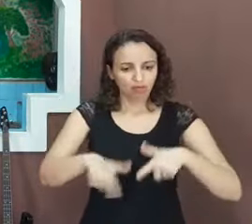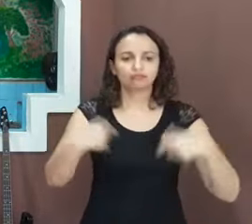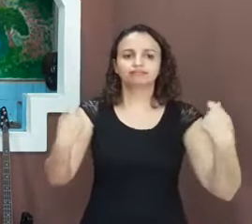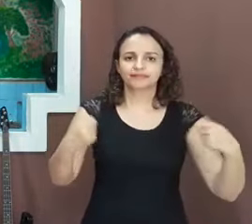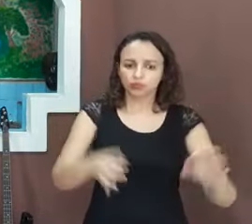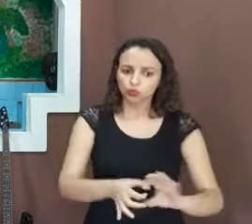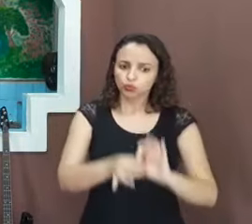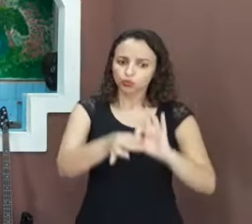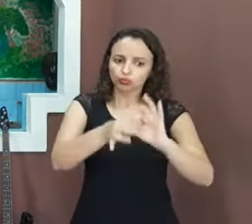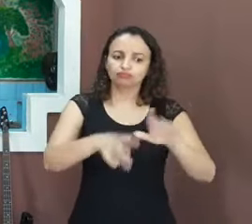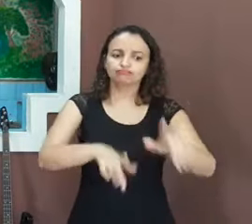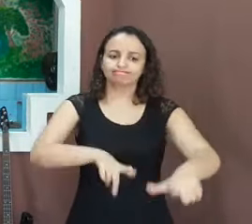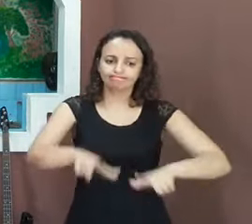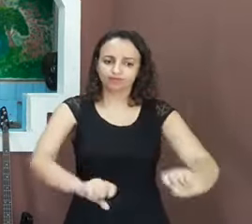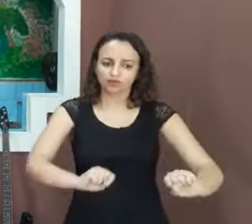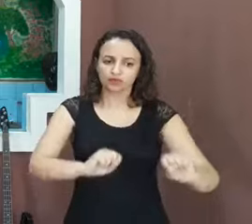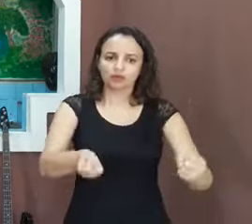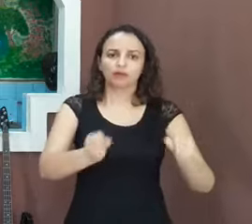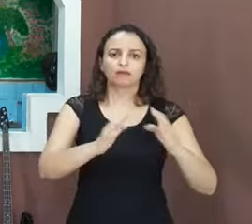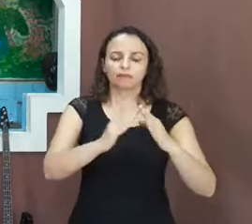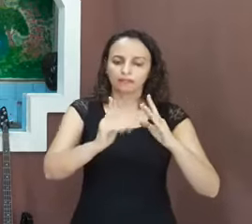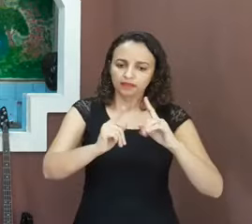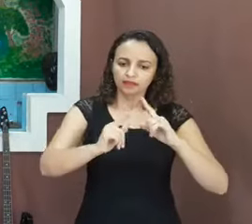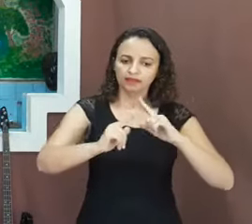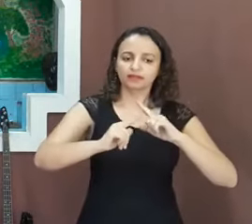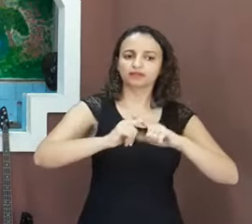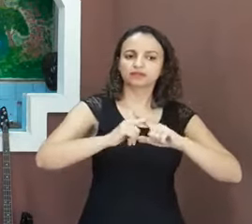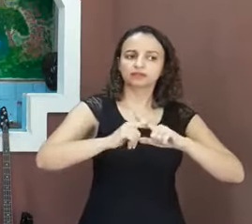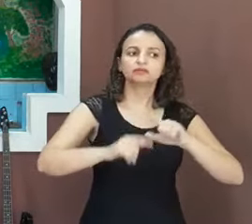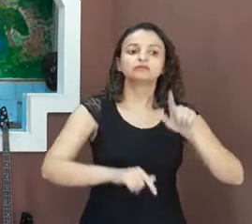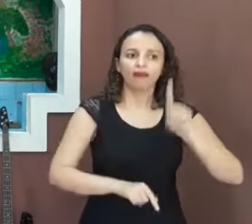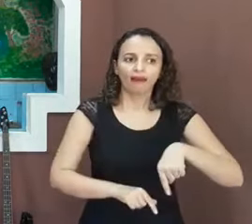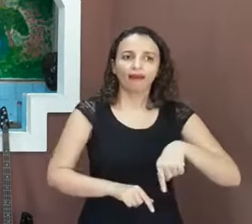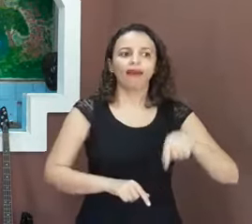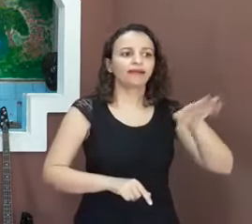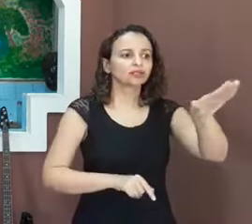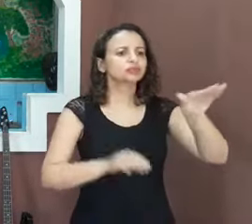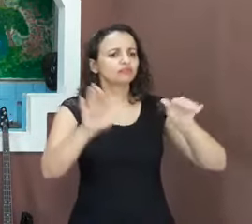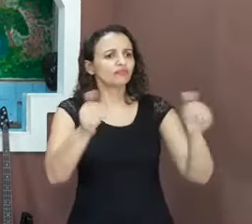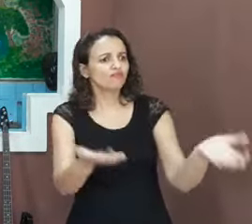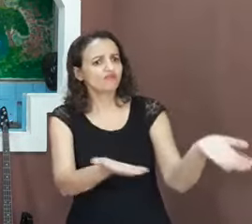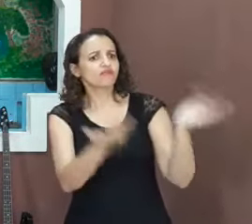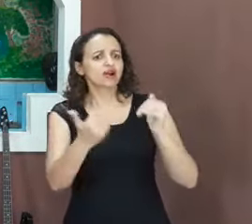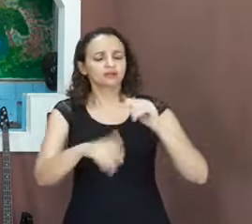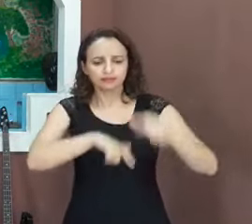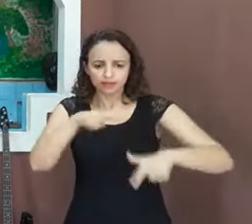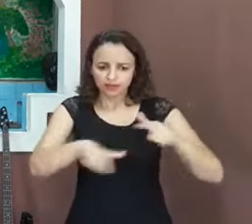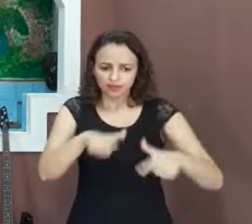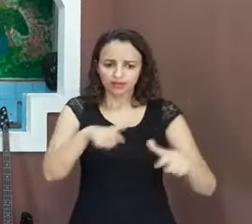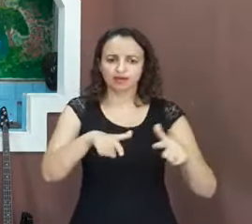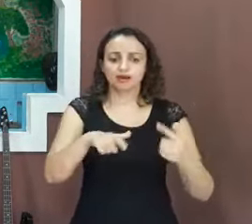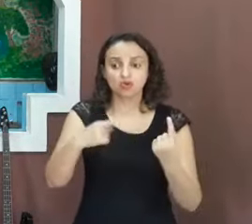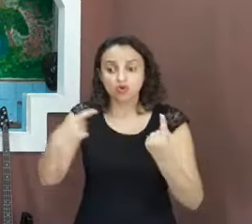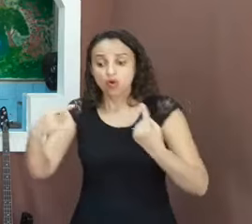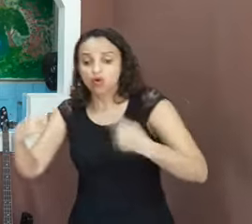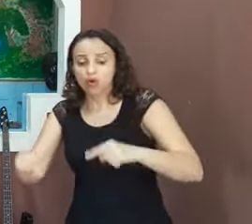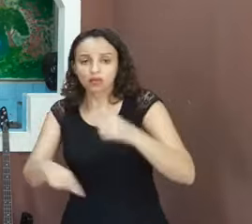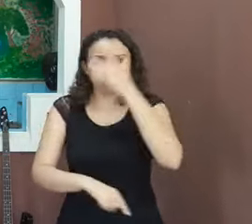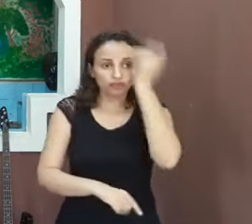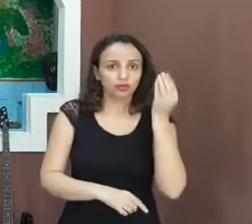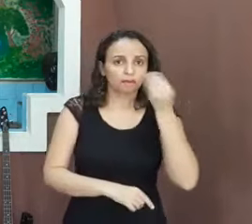cooperação. Precisamos, a igreja é proclamada a agir contra os preguiçosos que não querem trabalhar e se tornam